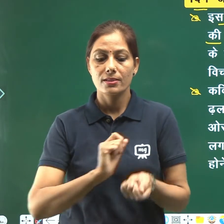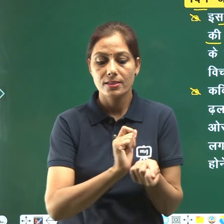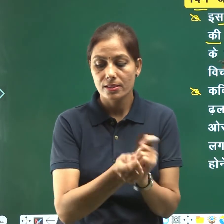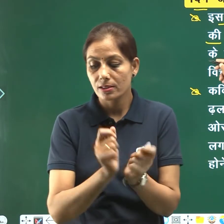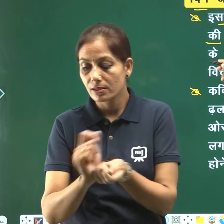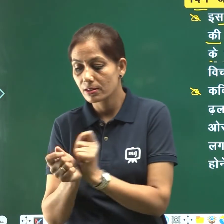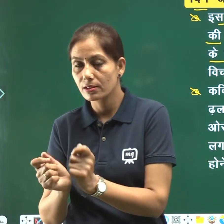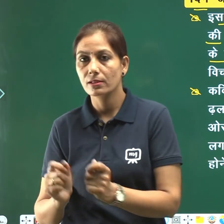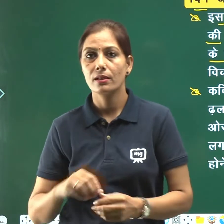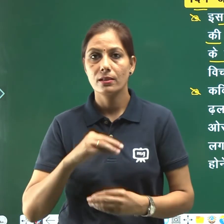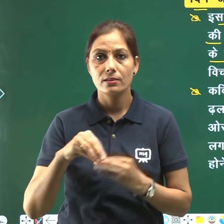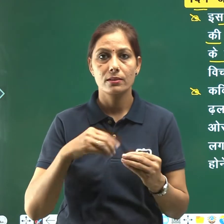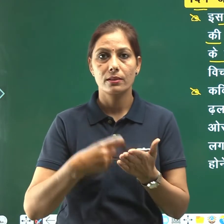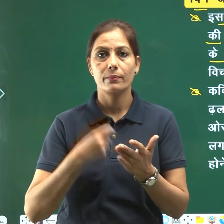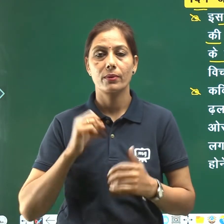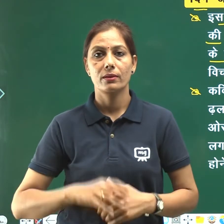परिवर्तनशीलता के संदर्भ में